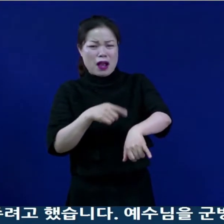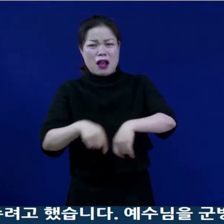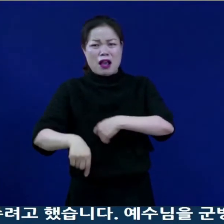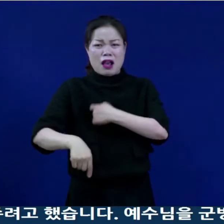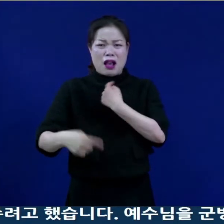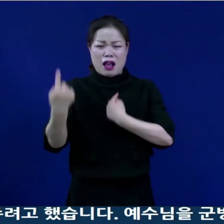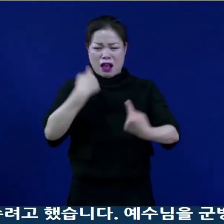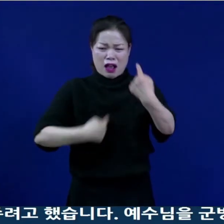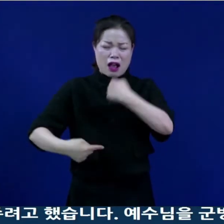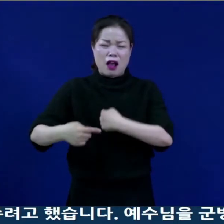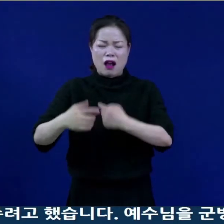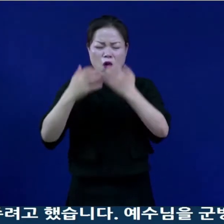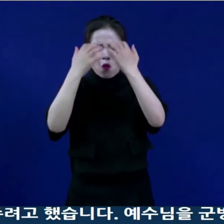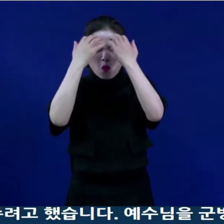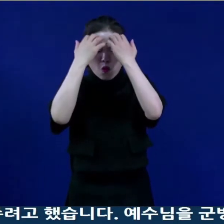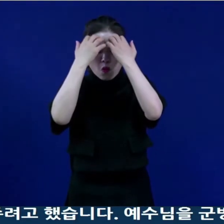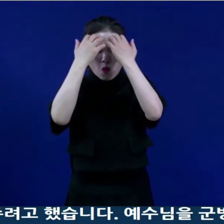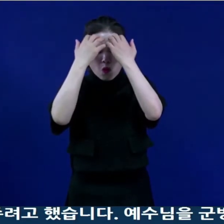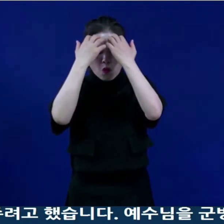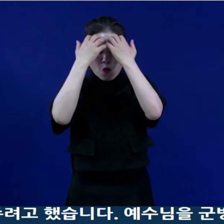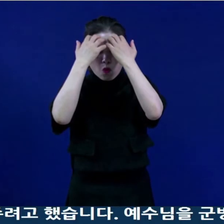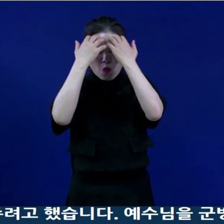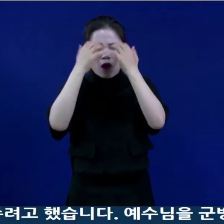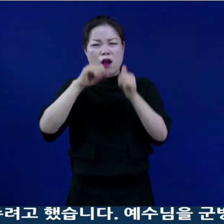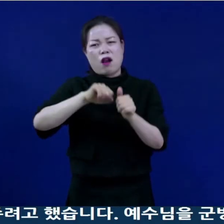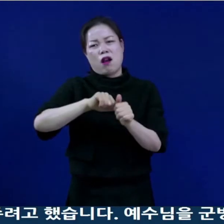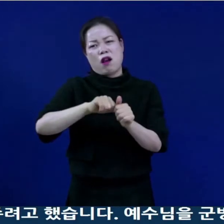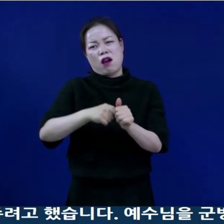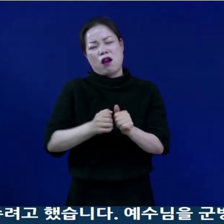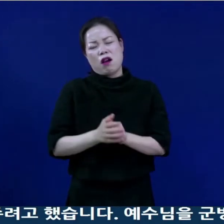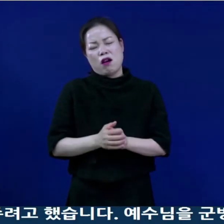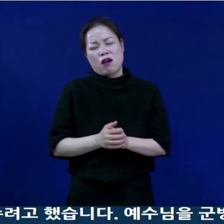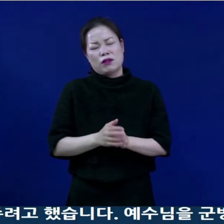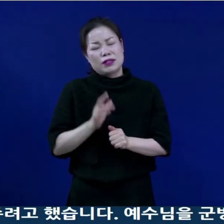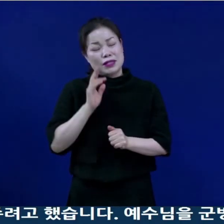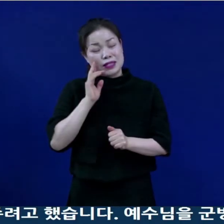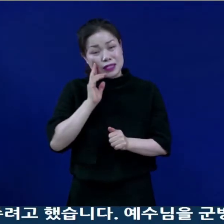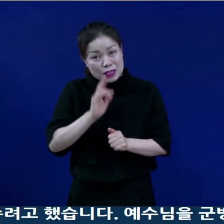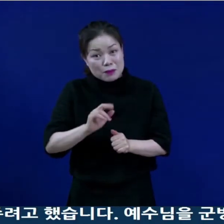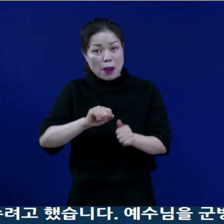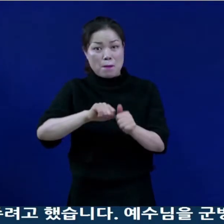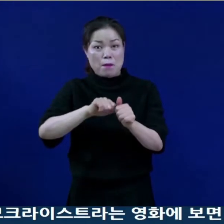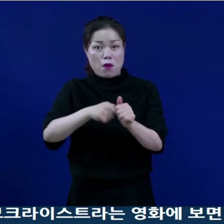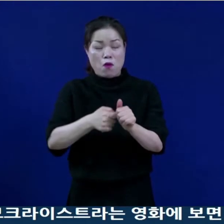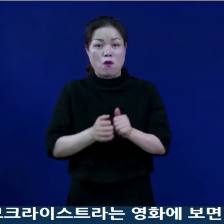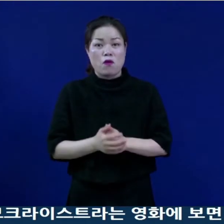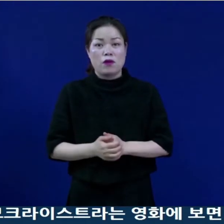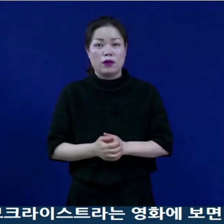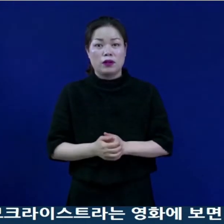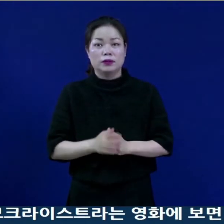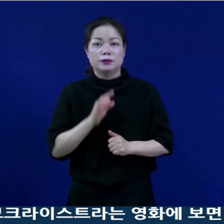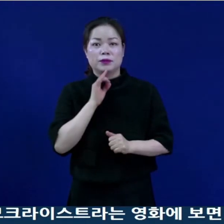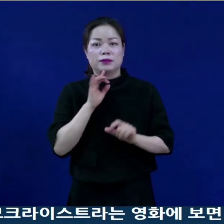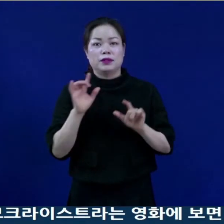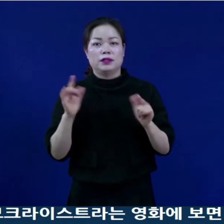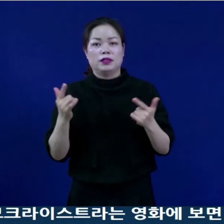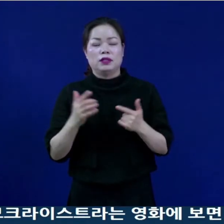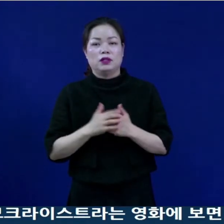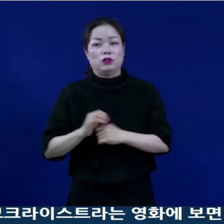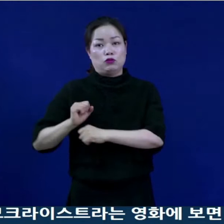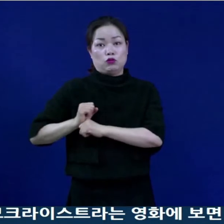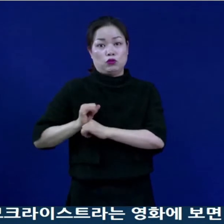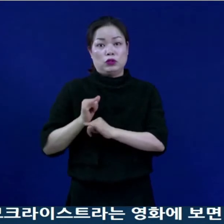그 자체로 굉장히 고통스러운 사실 형벌입니다. 중형이죠, 사실은. 그뿐만이 아닙니다.